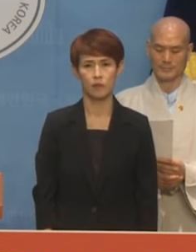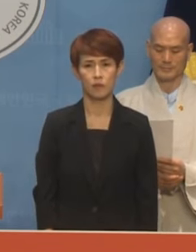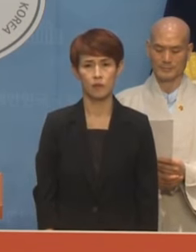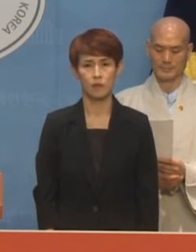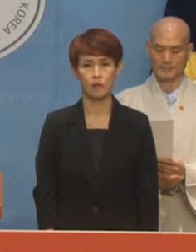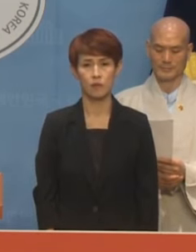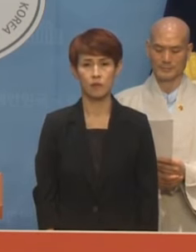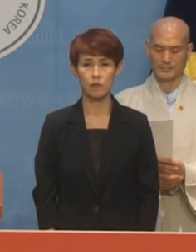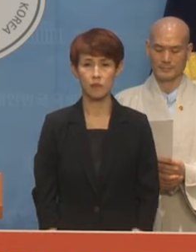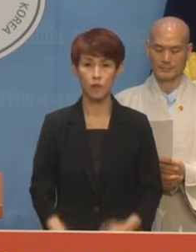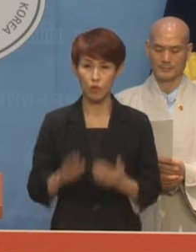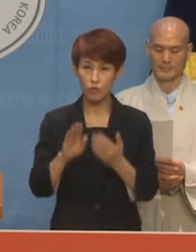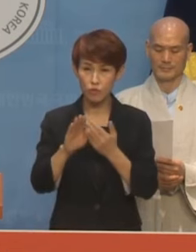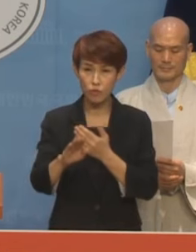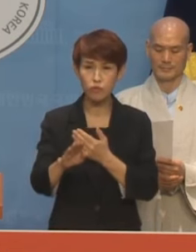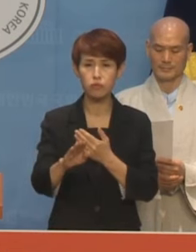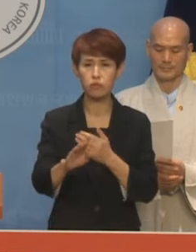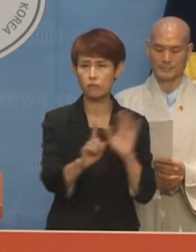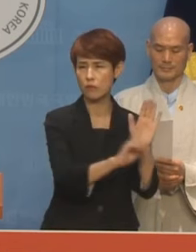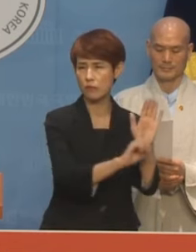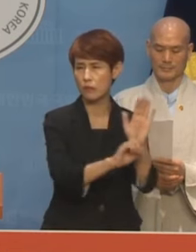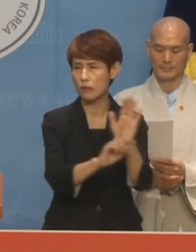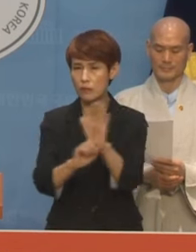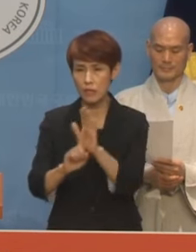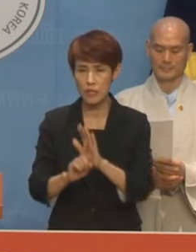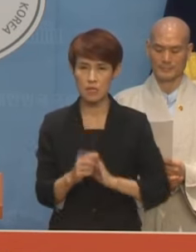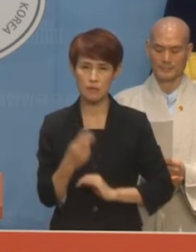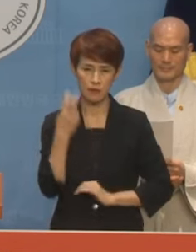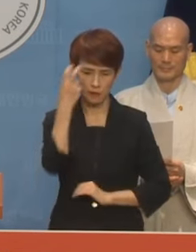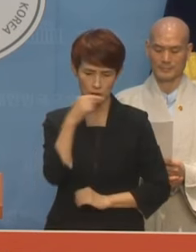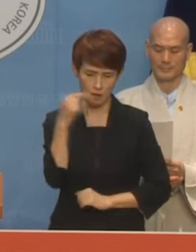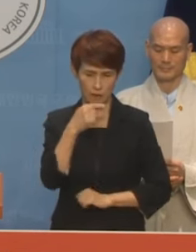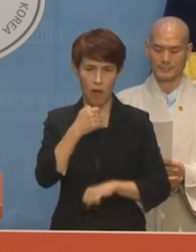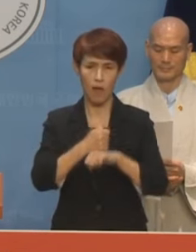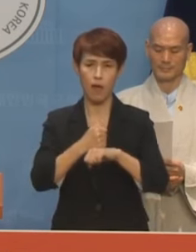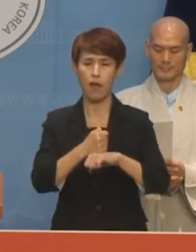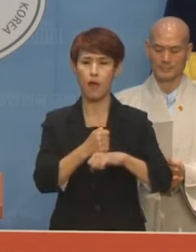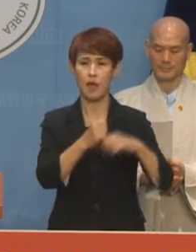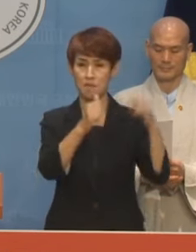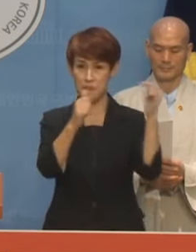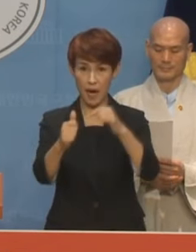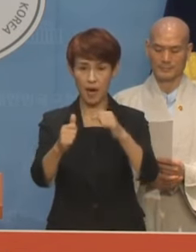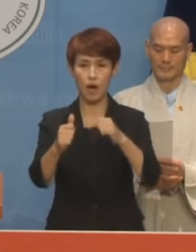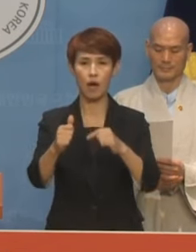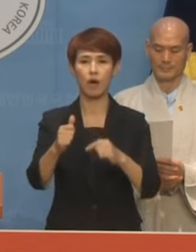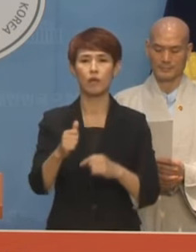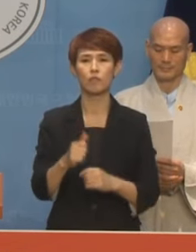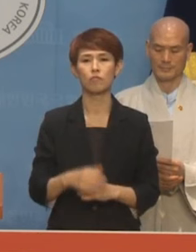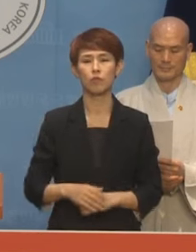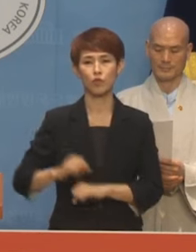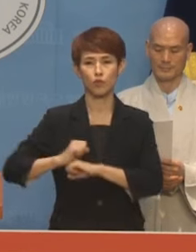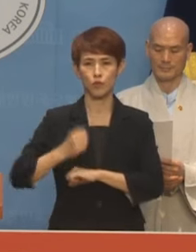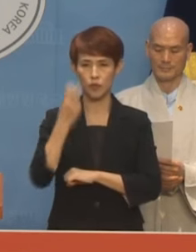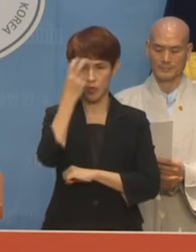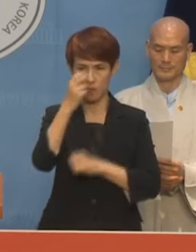이후 사건이 여론을 타며 철저히 조사하라는 지시에 따라 군 검찰이 꼼꼼히